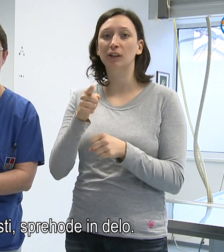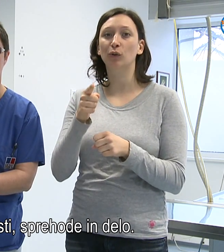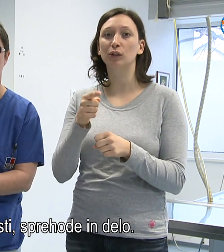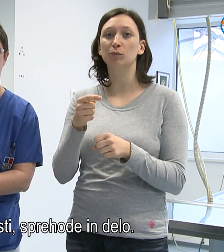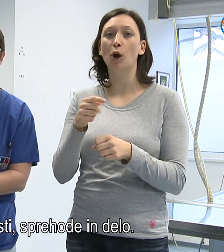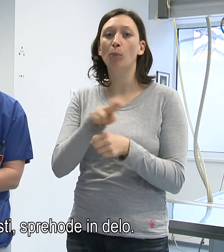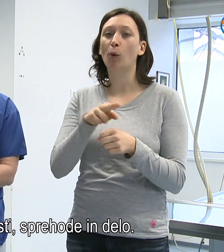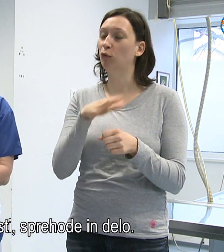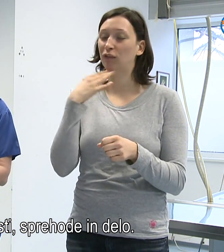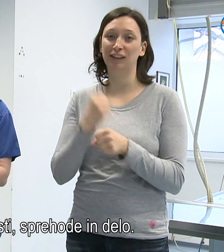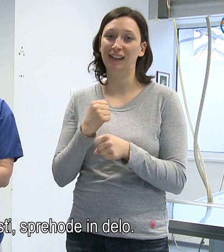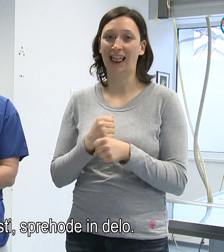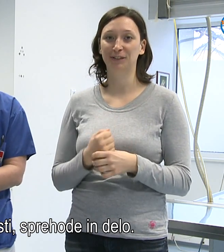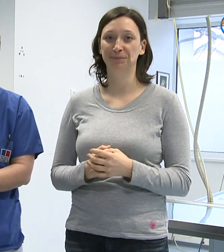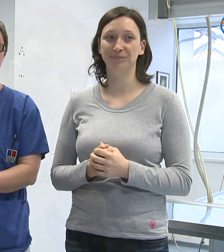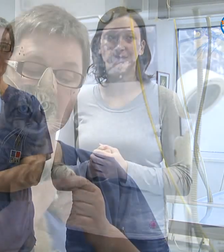smo polno okupirani.